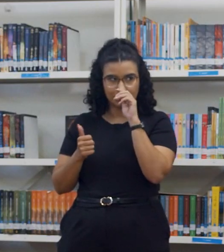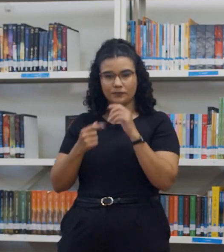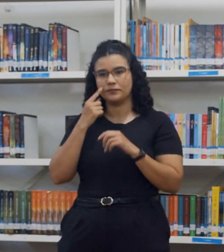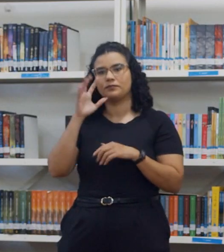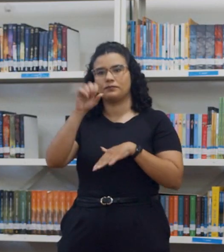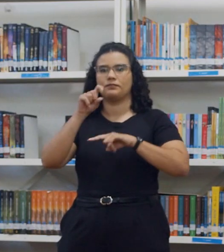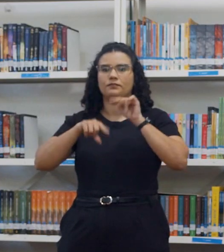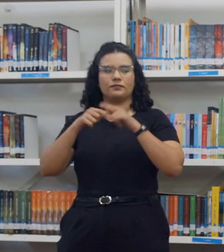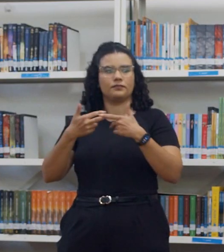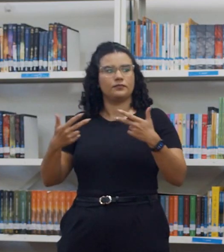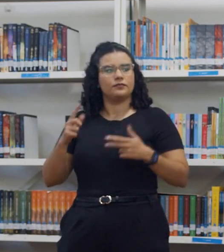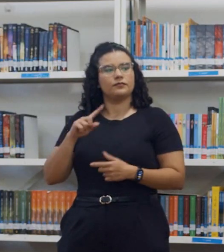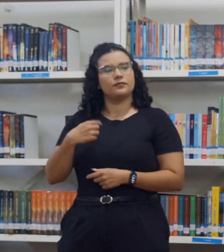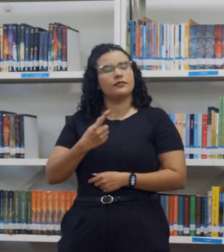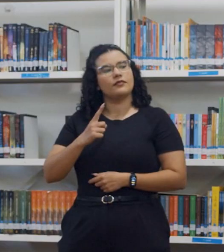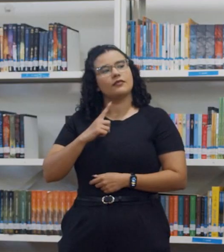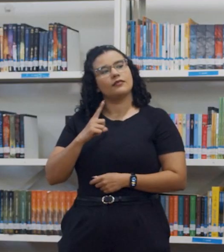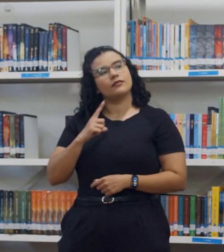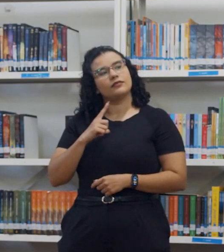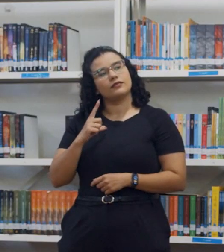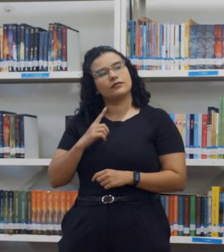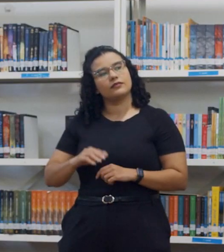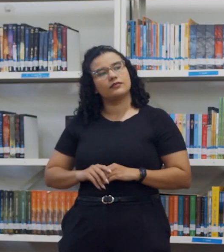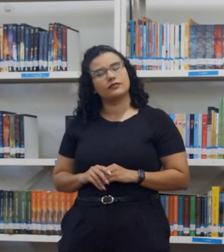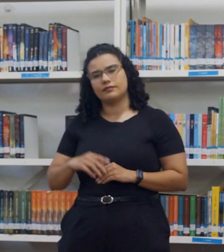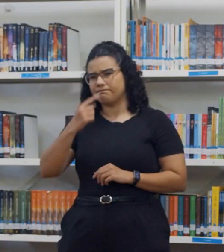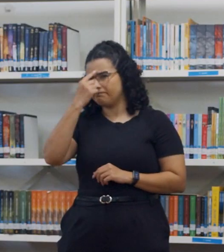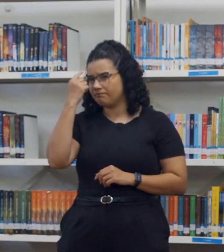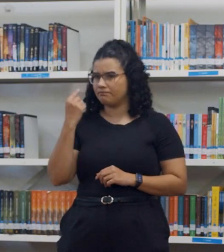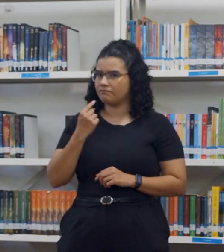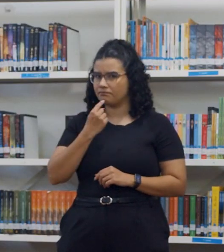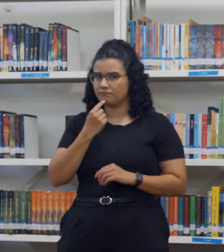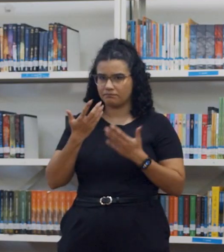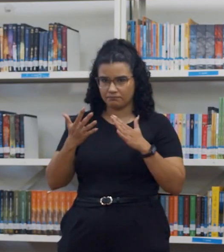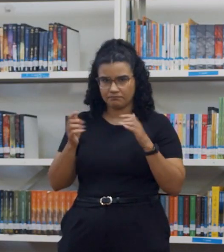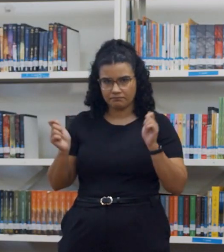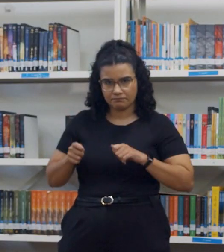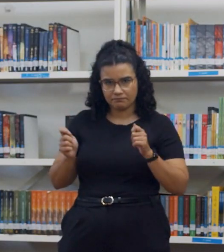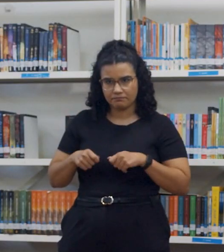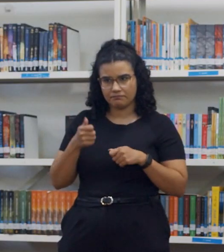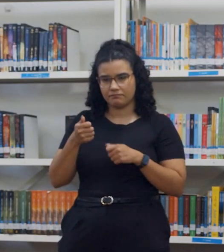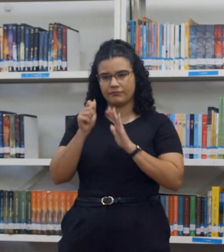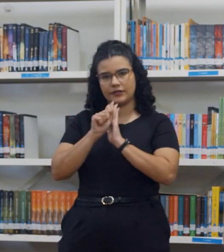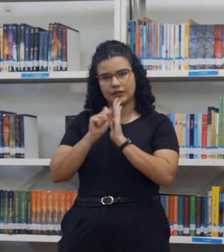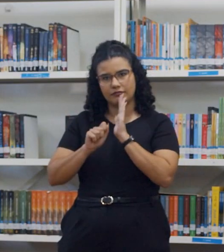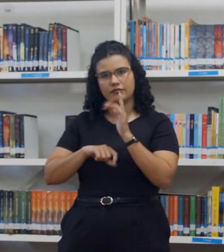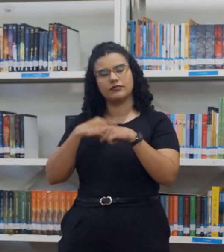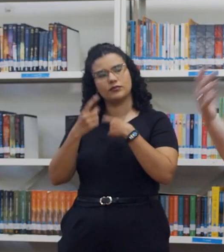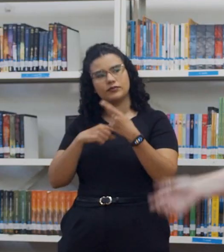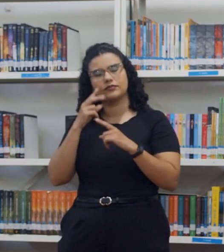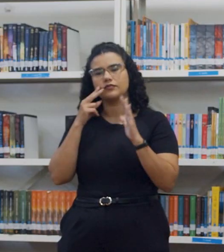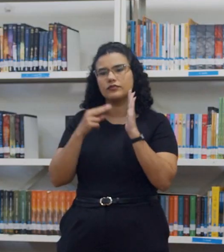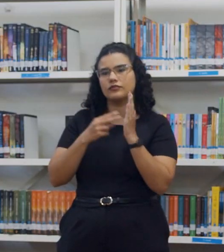pegar material. A gente tem meia hora. Será que dá para escrever? Porque depois a gente pode